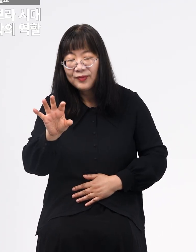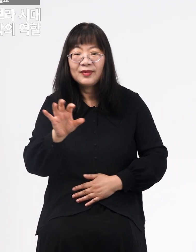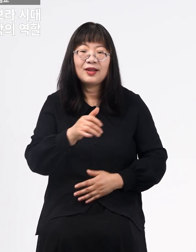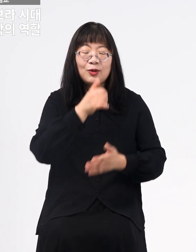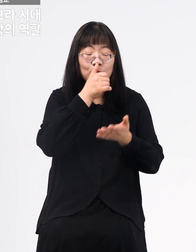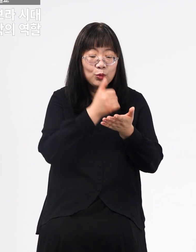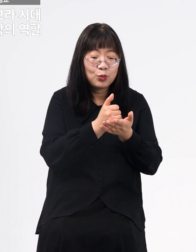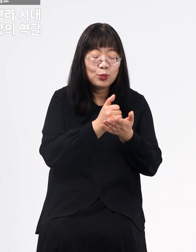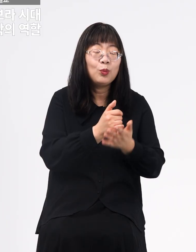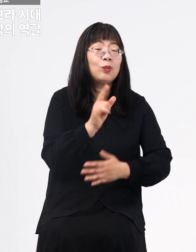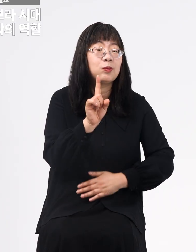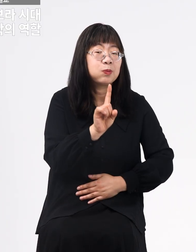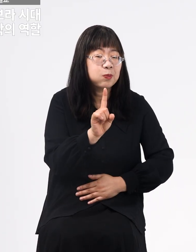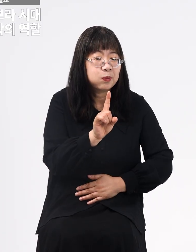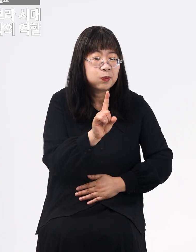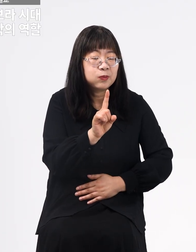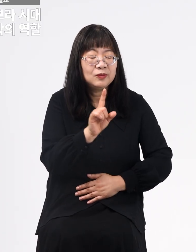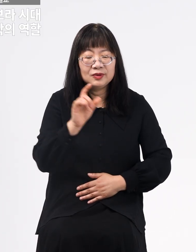그 죄는